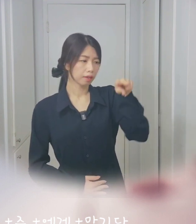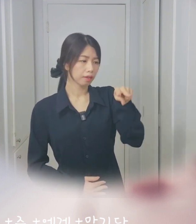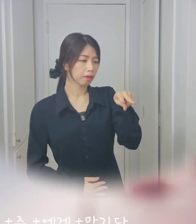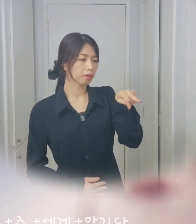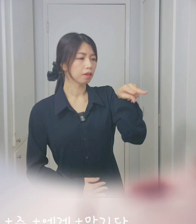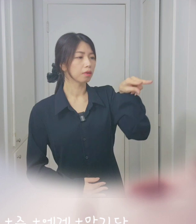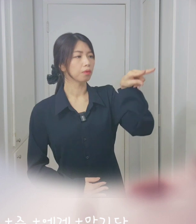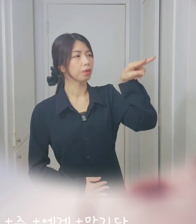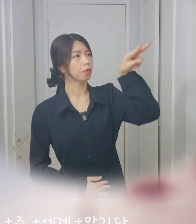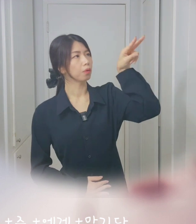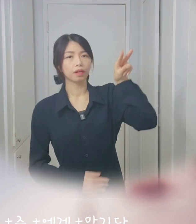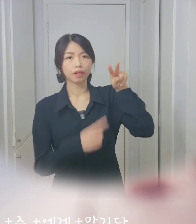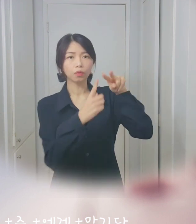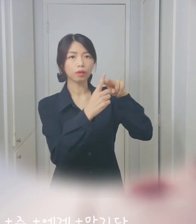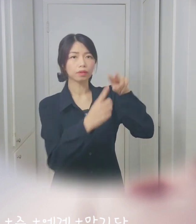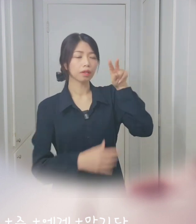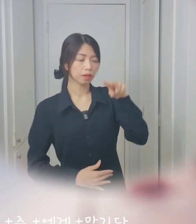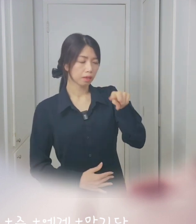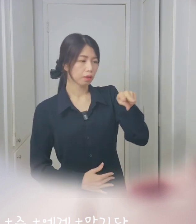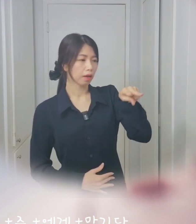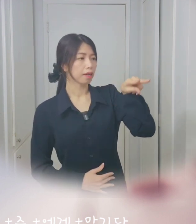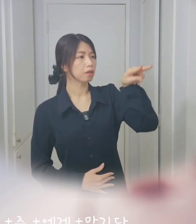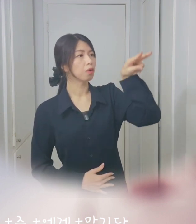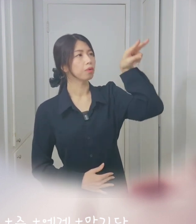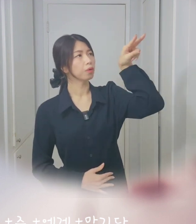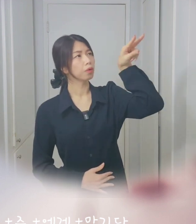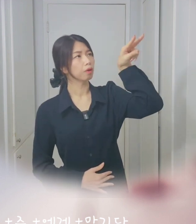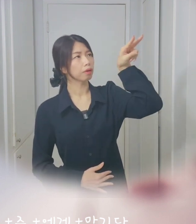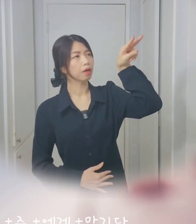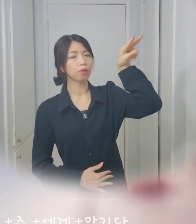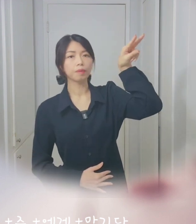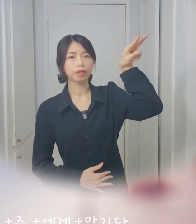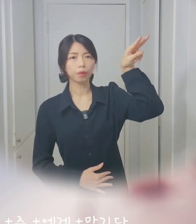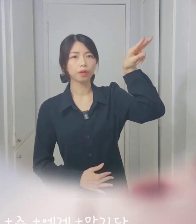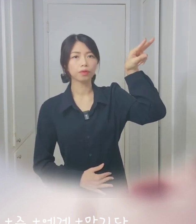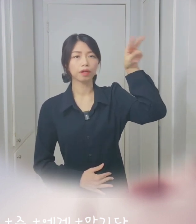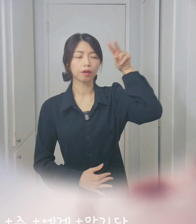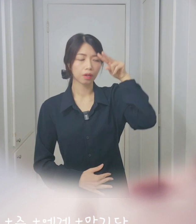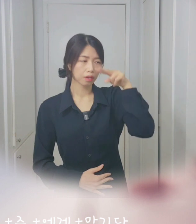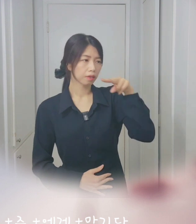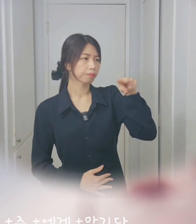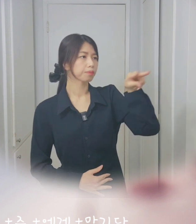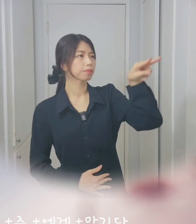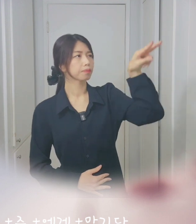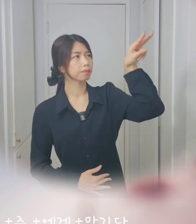시선을 위로 이 손끝을 아래에서 위로 이렇게 올리면서 표현해 줬어요.